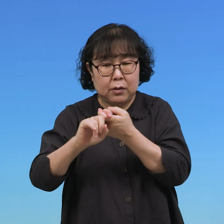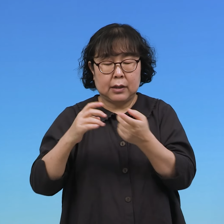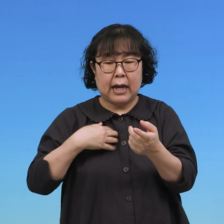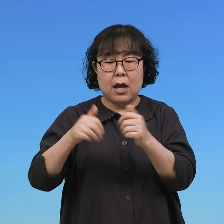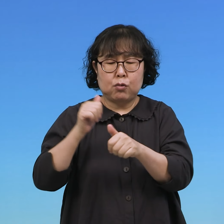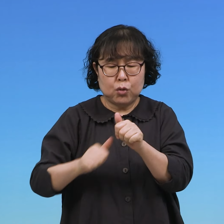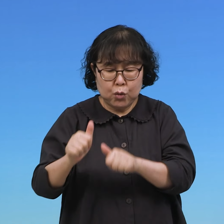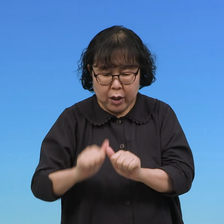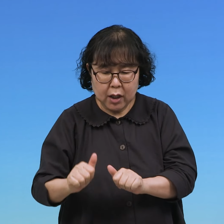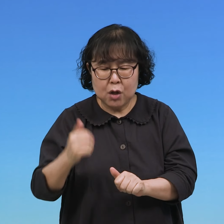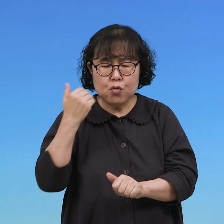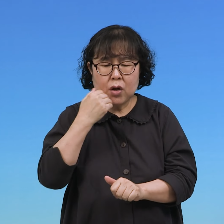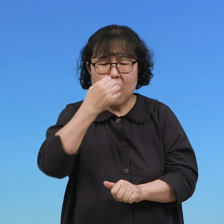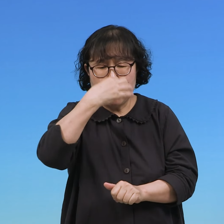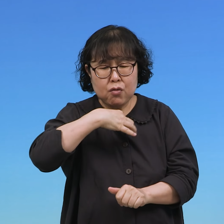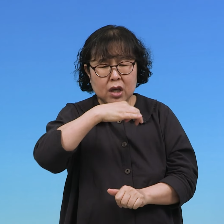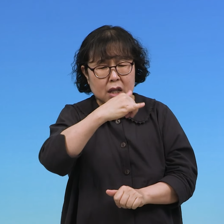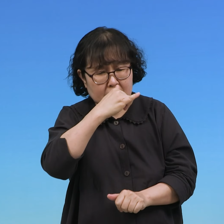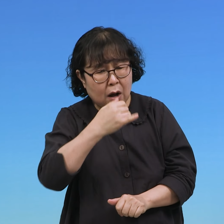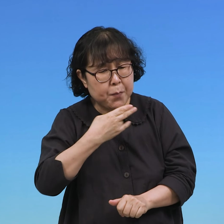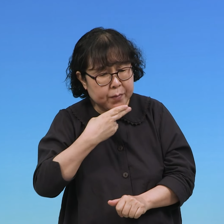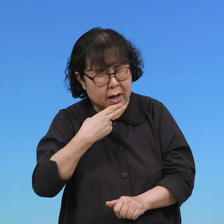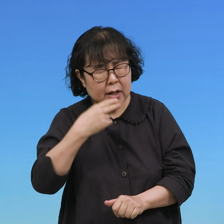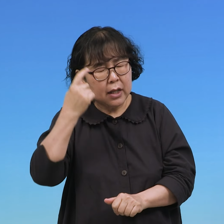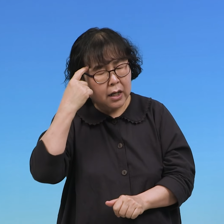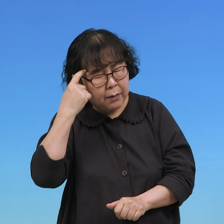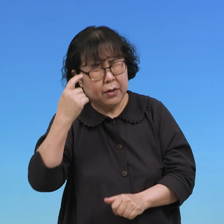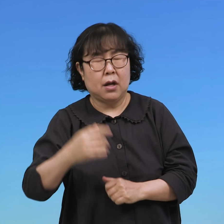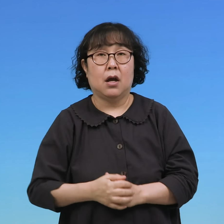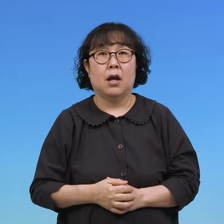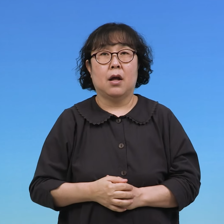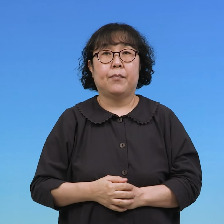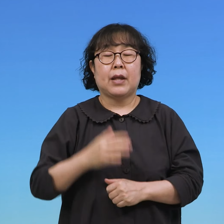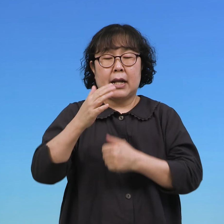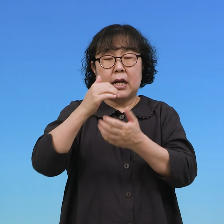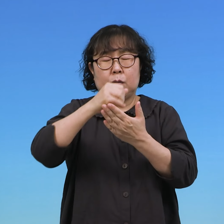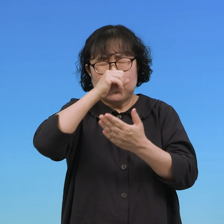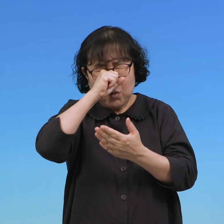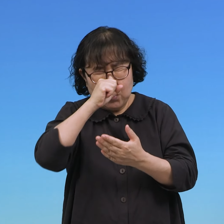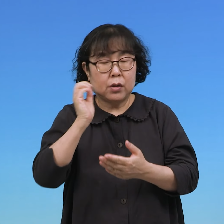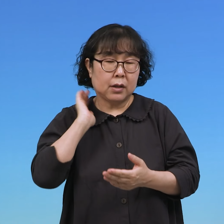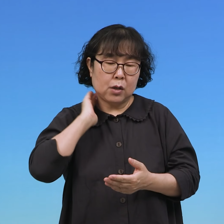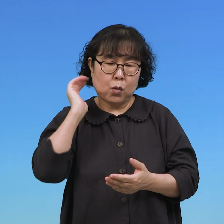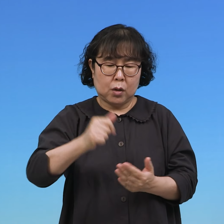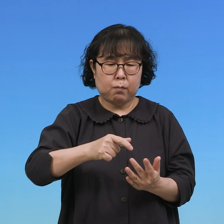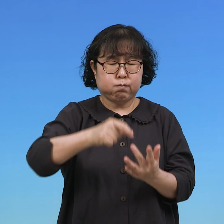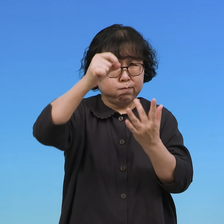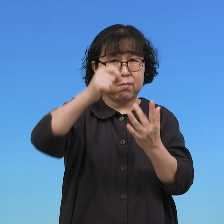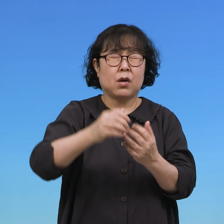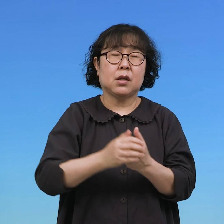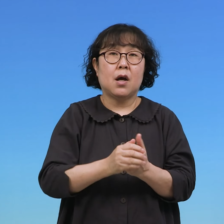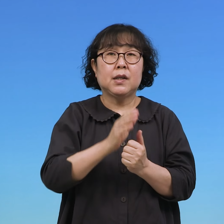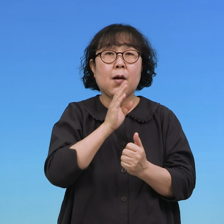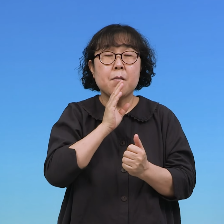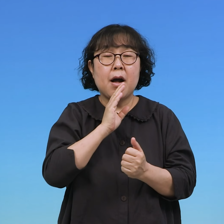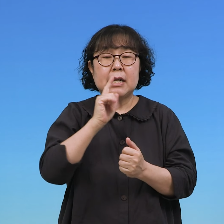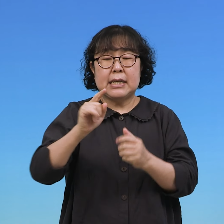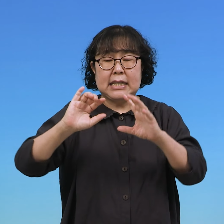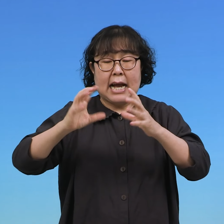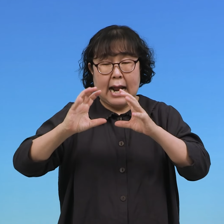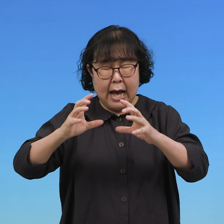누가 유익한가. 우리 살 만큼 살았잖아요. 하나님 좋은 대통령이 선출되어 정말